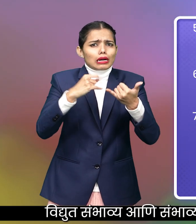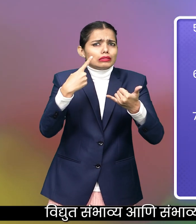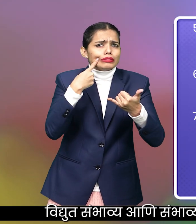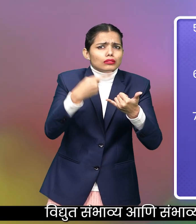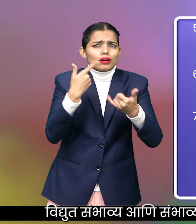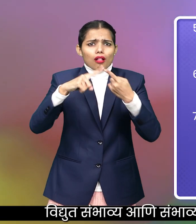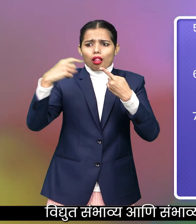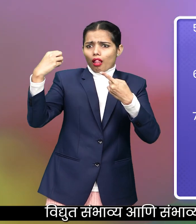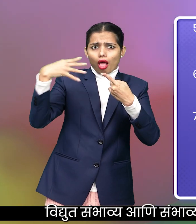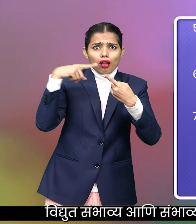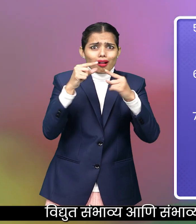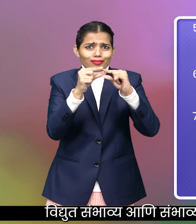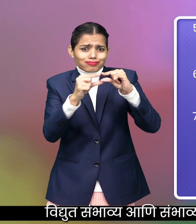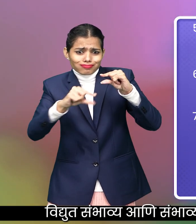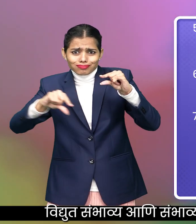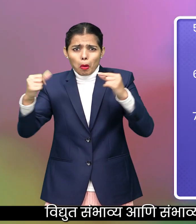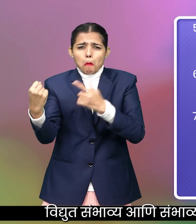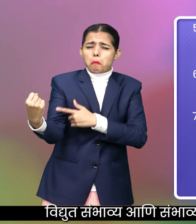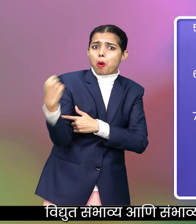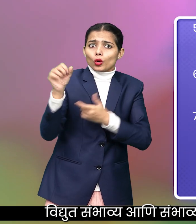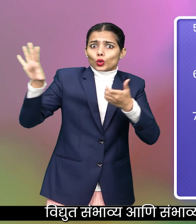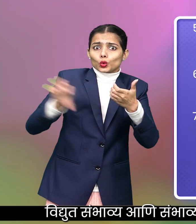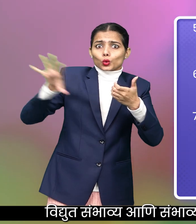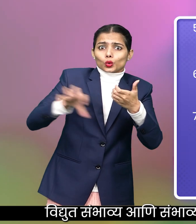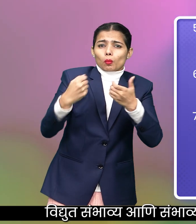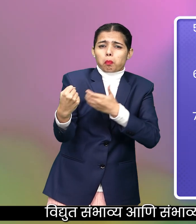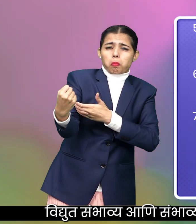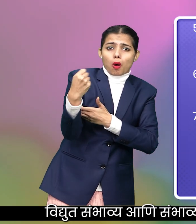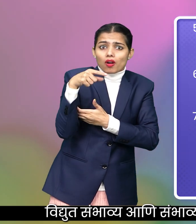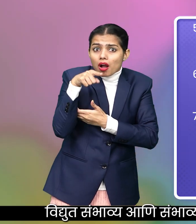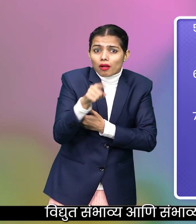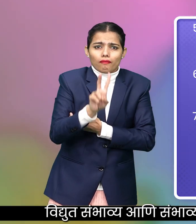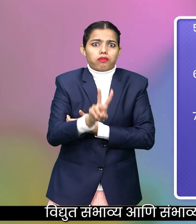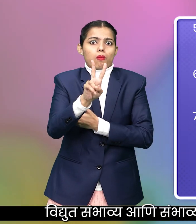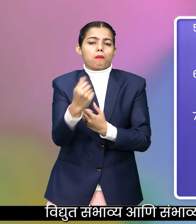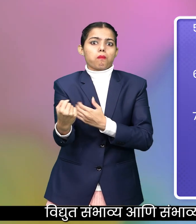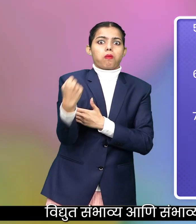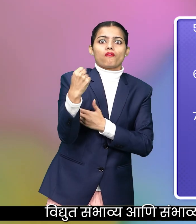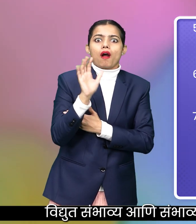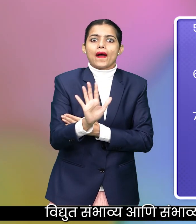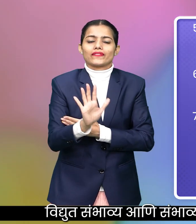विद्युत संभाव्य आणि संभाव्य फरक यांची एसआय एकक व्होल्ट व्ही आहे.